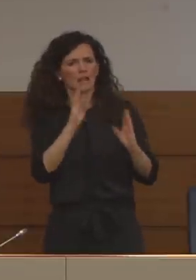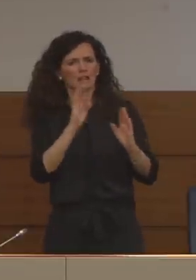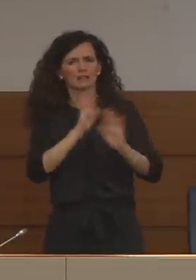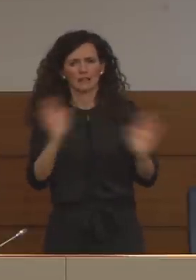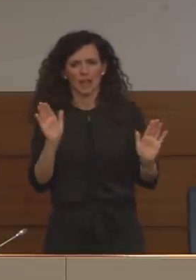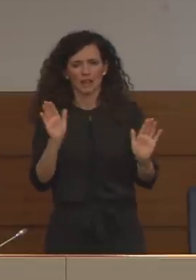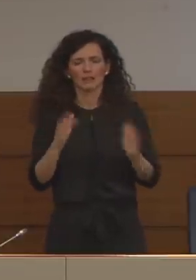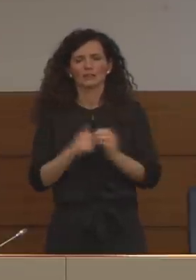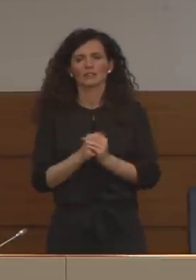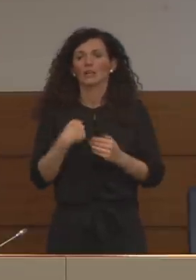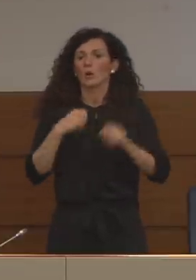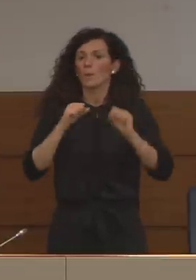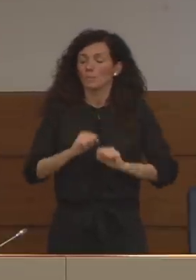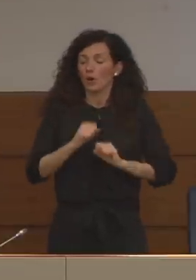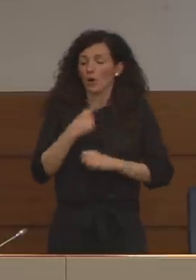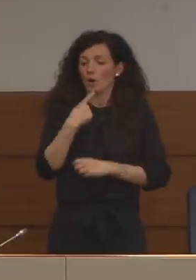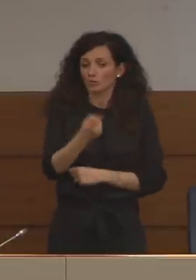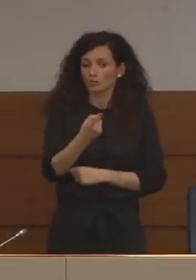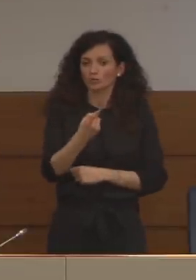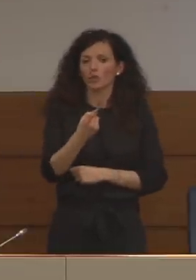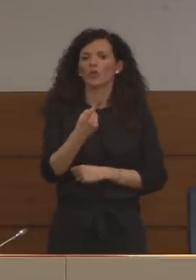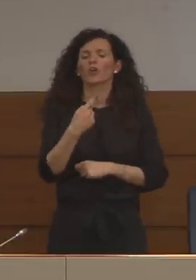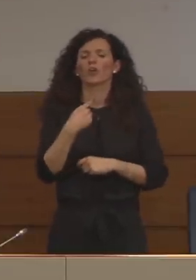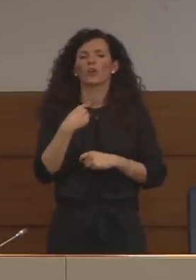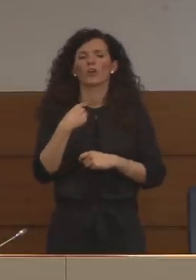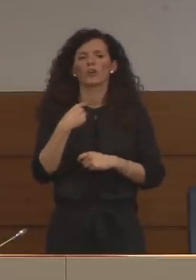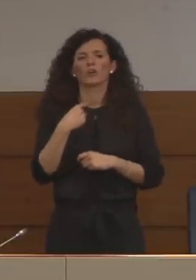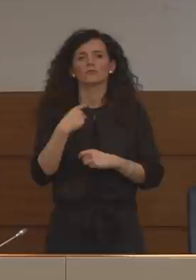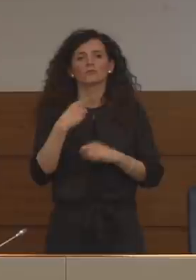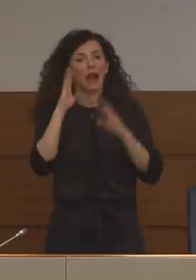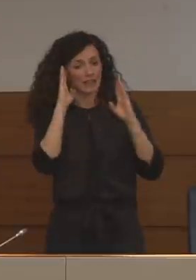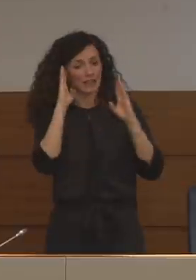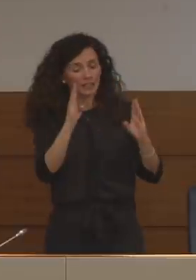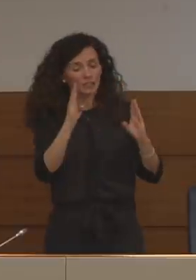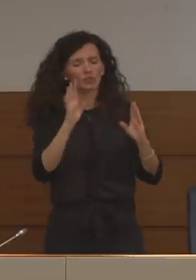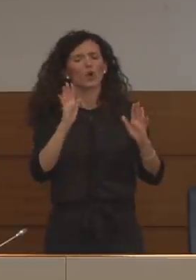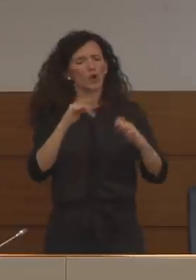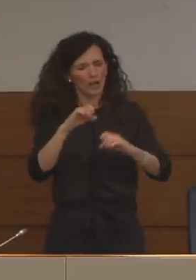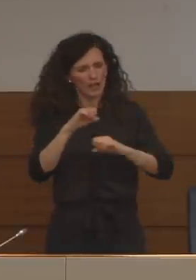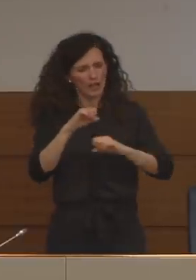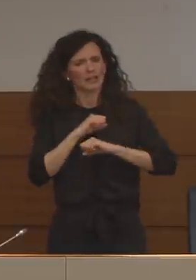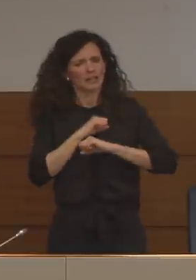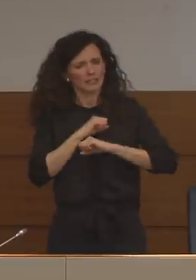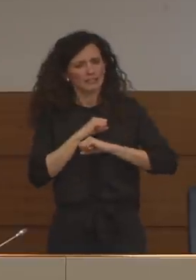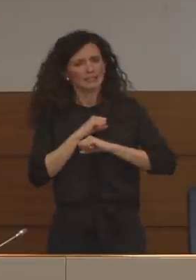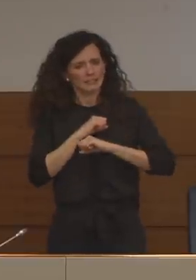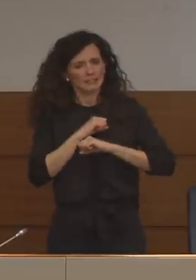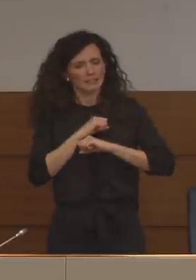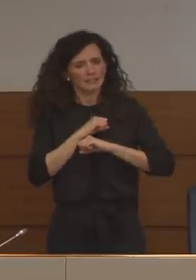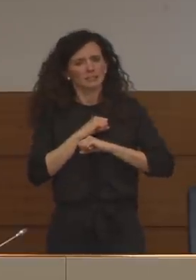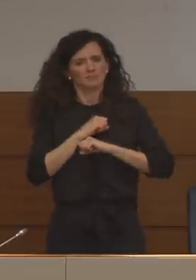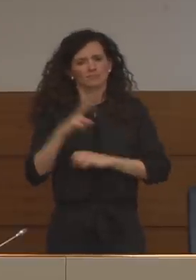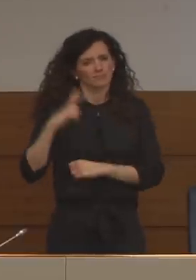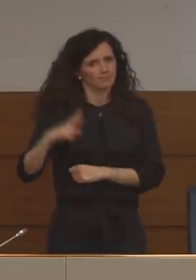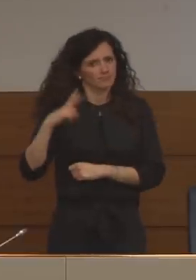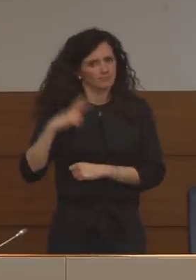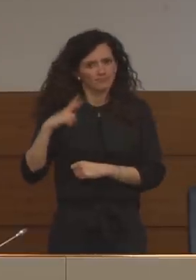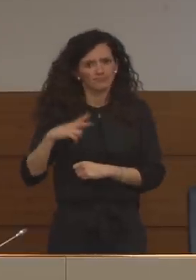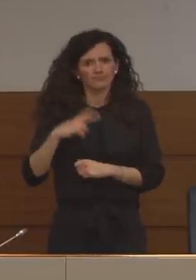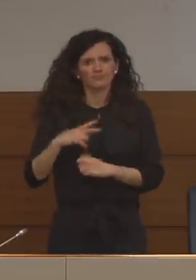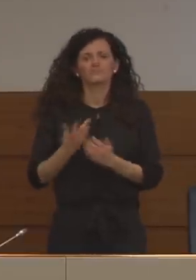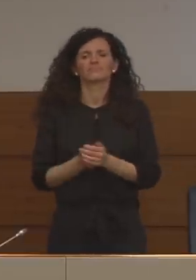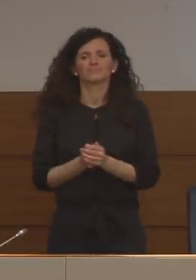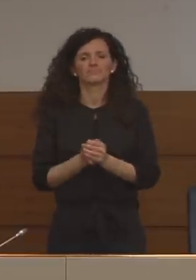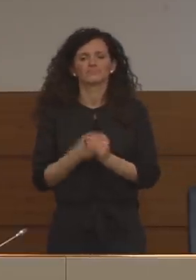con fiduciosa attenzione nel senso che evidentemente l'abbiamo